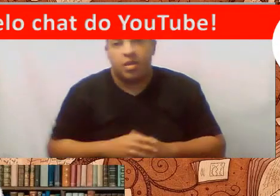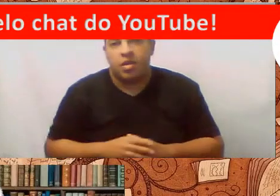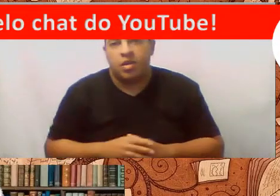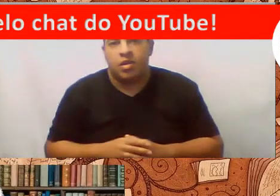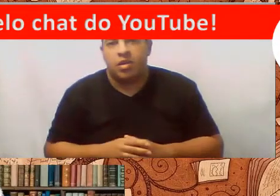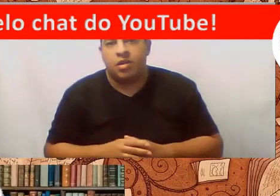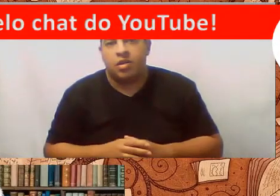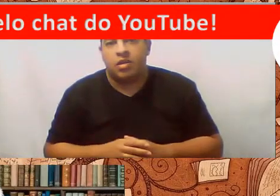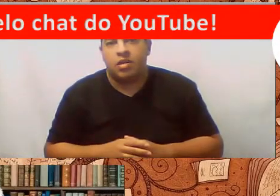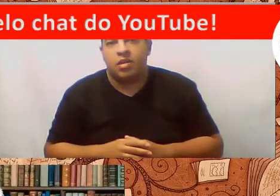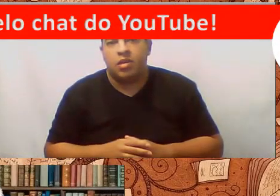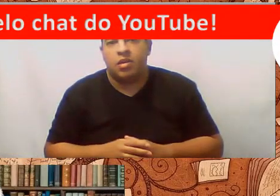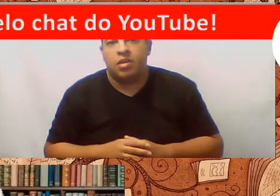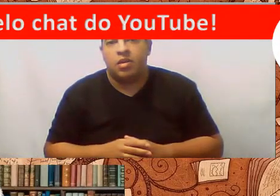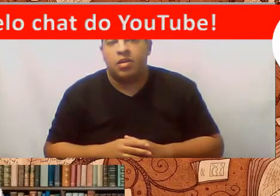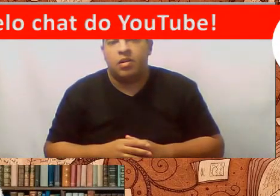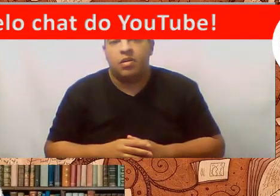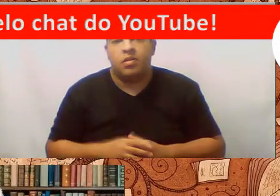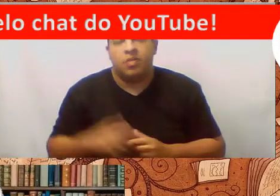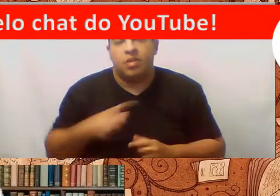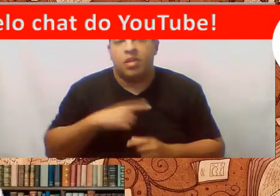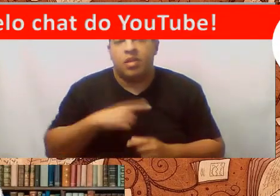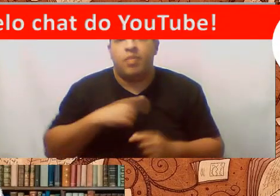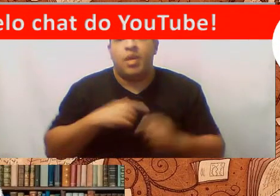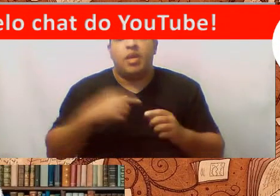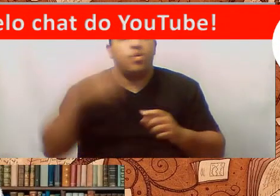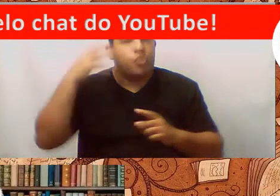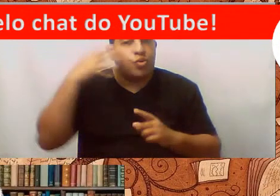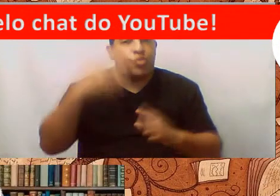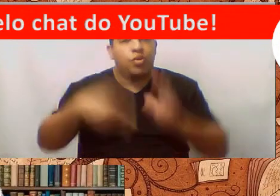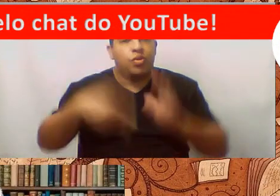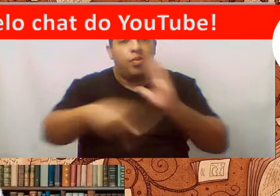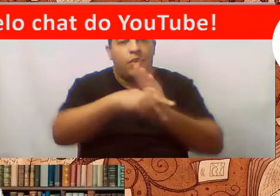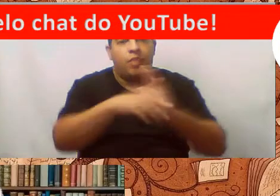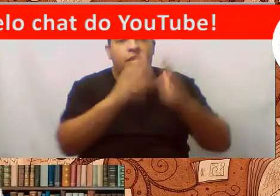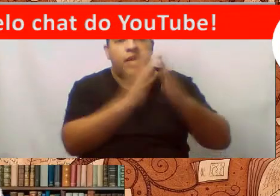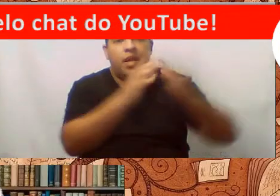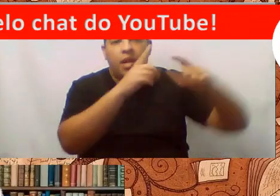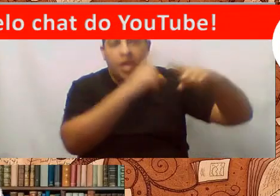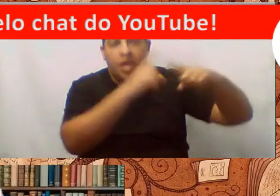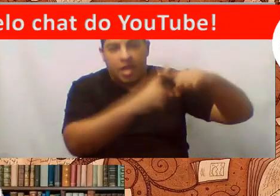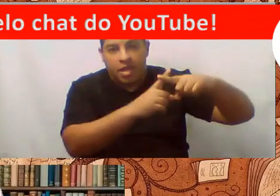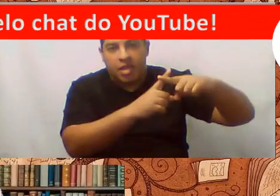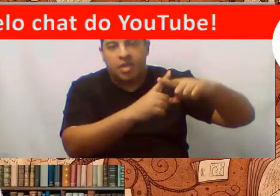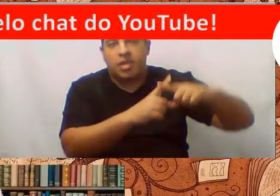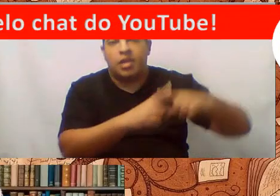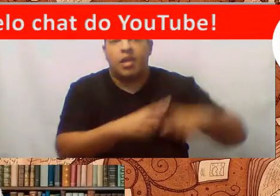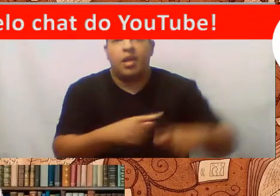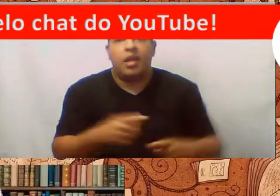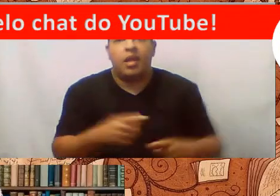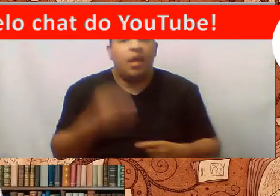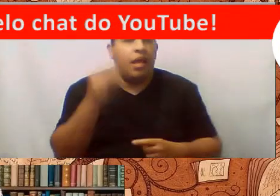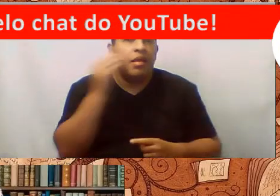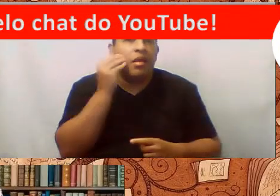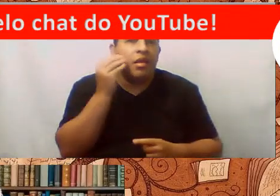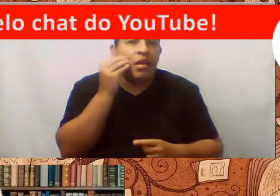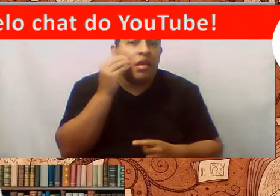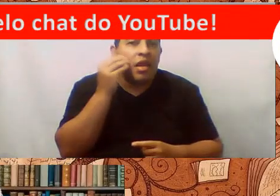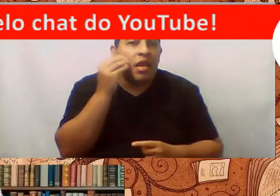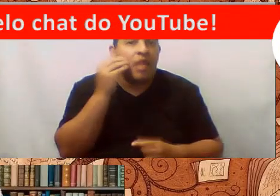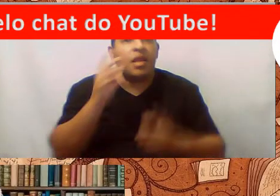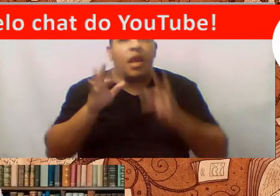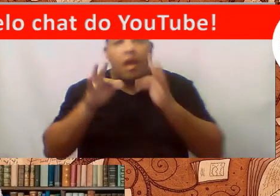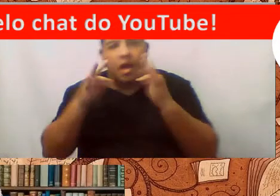igreja neopentecostal, que tenta restaurar os pressupostos da família